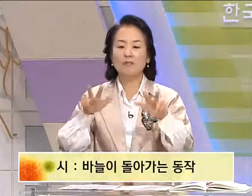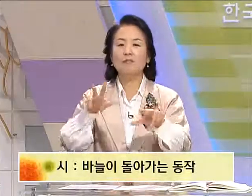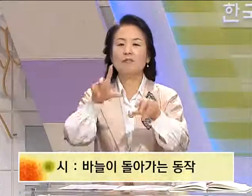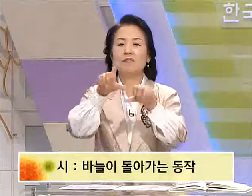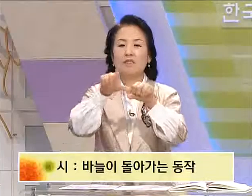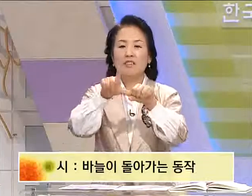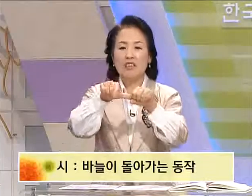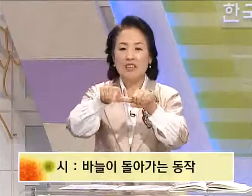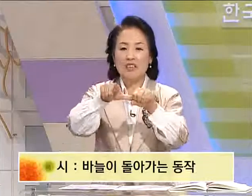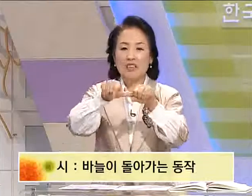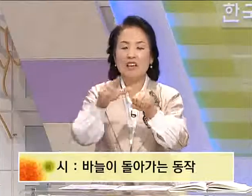시.